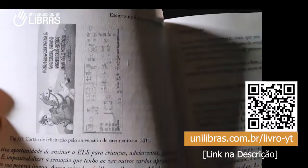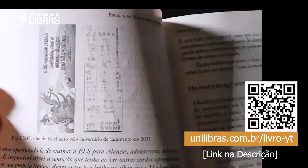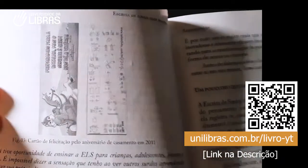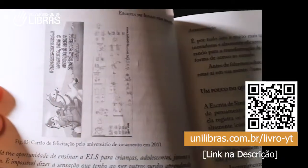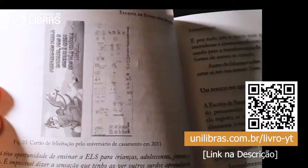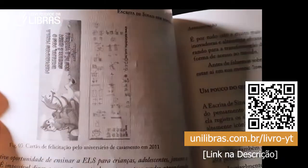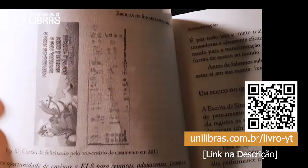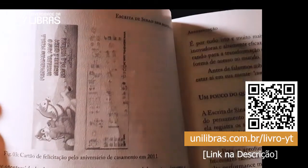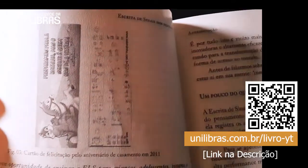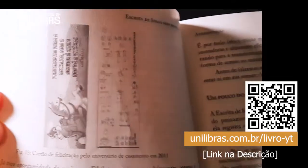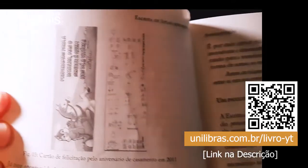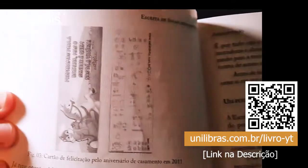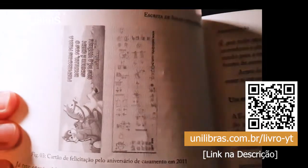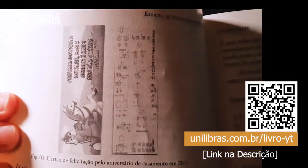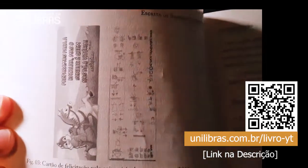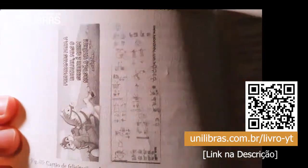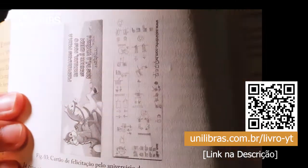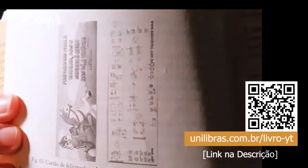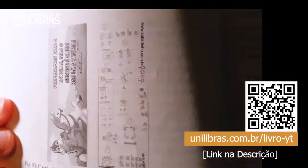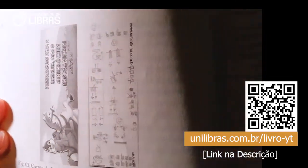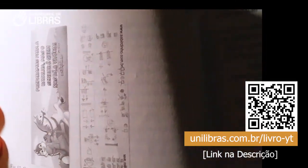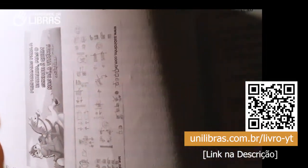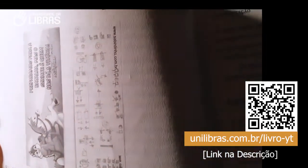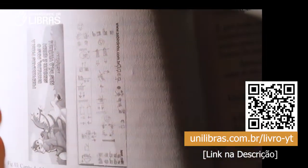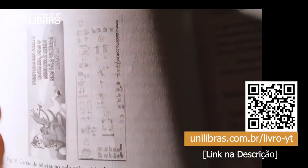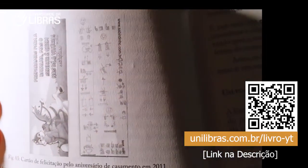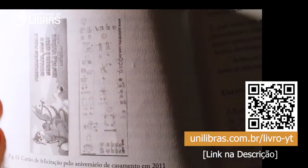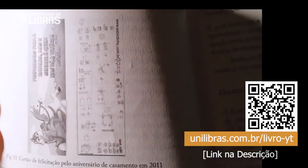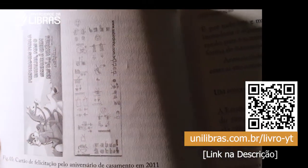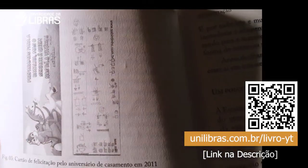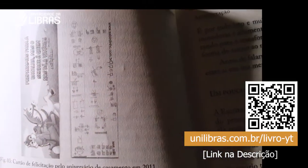por que porque nessa fase minha mãe tava na fase II